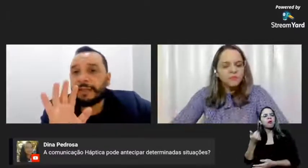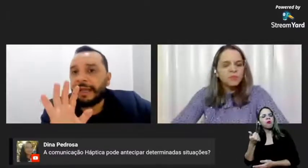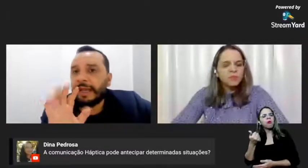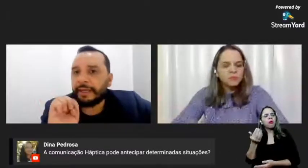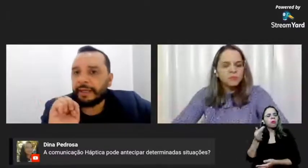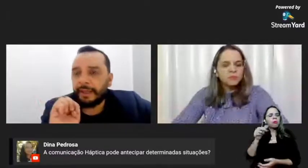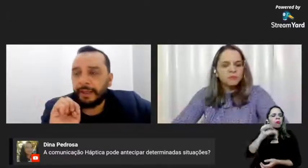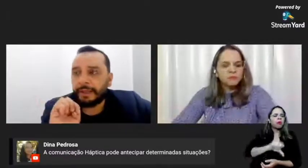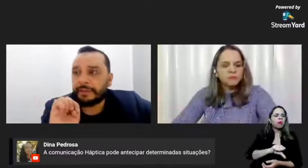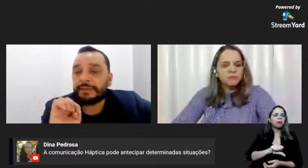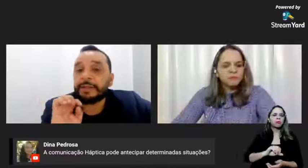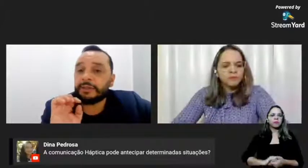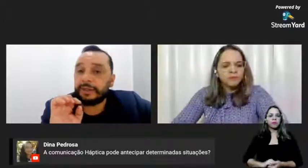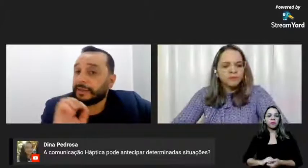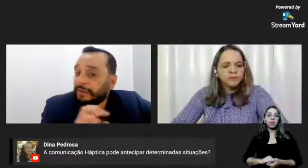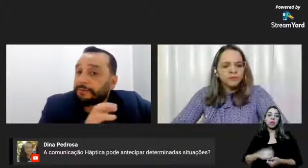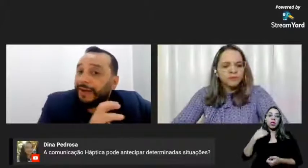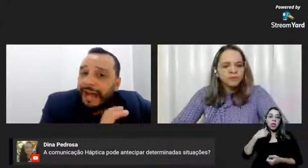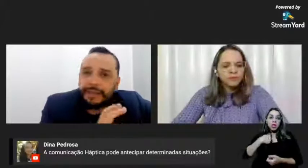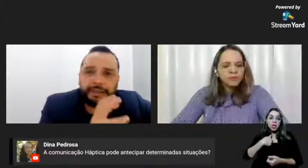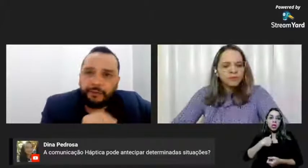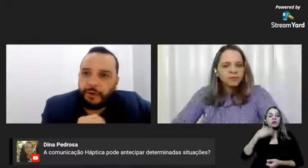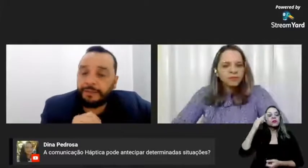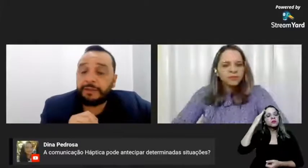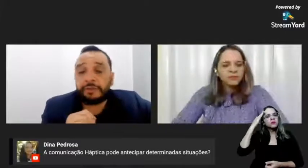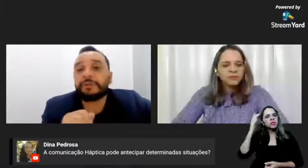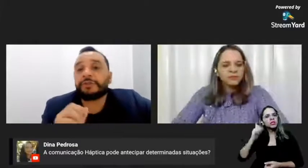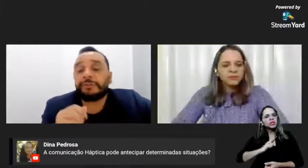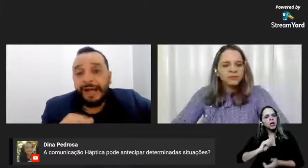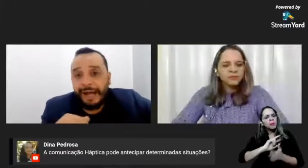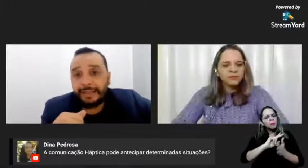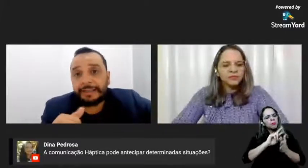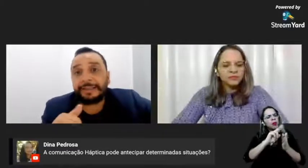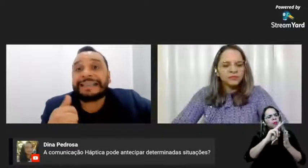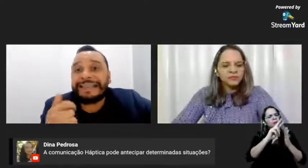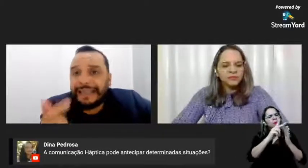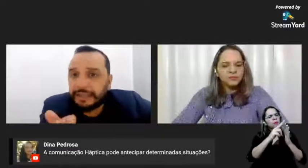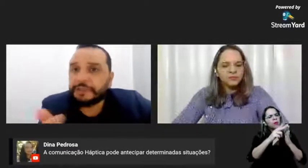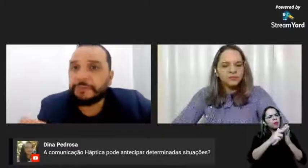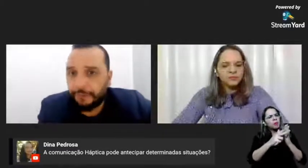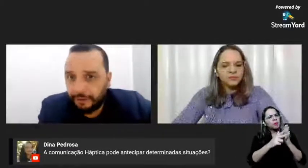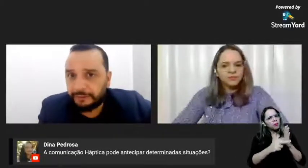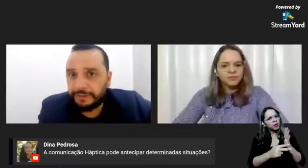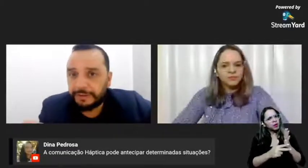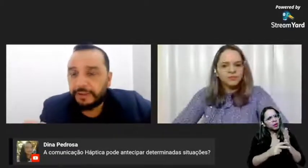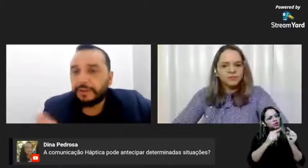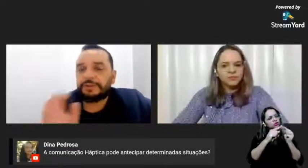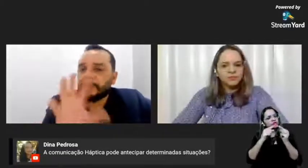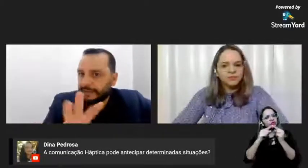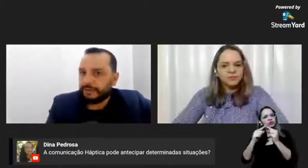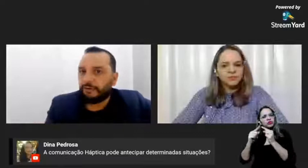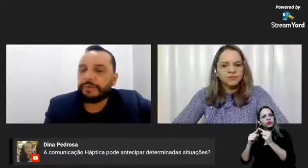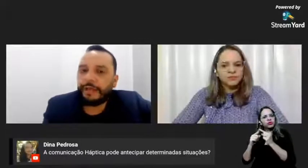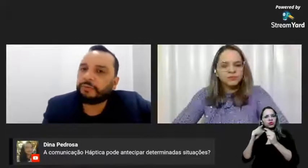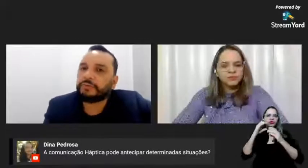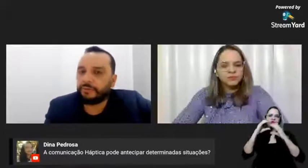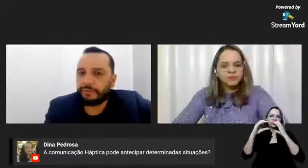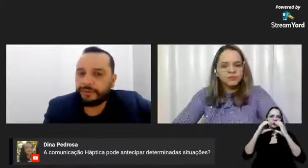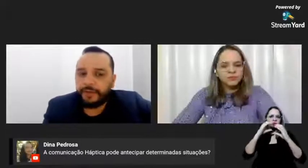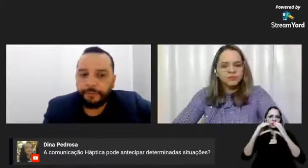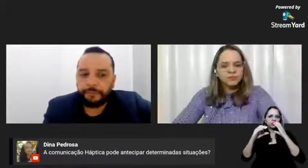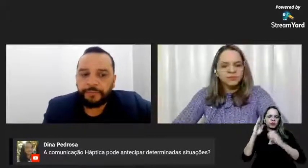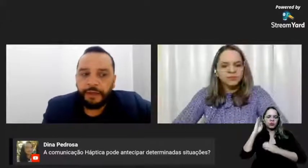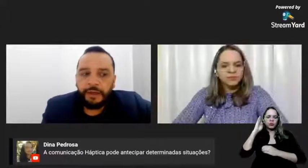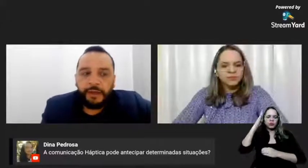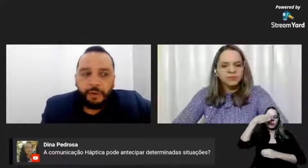que eu sei é que existem várias formas, e quando eu digo várias, dezenas de formas de você se comunicar com o